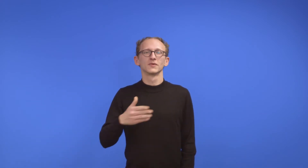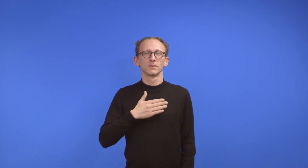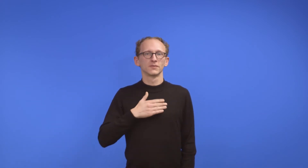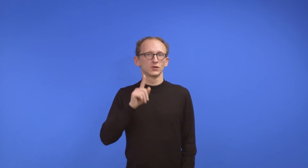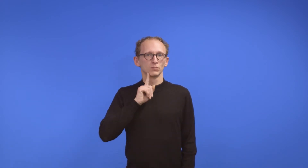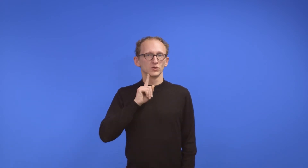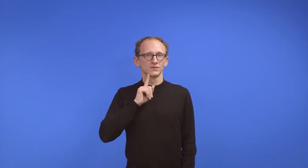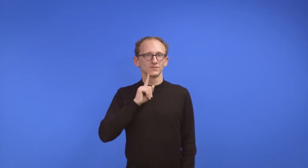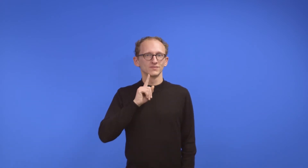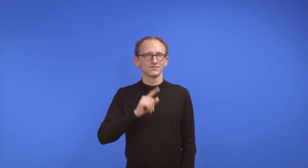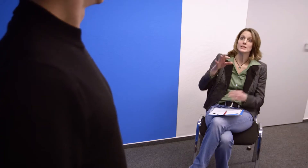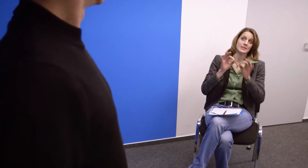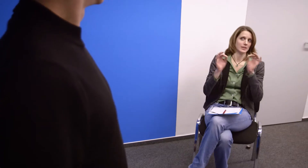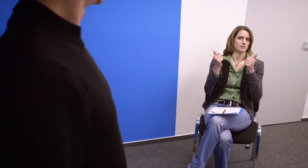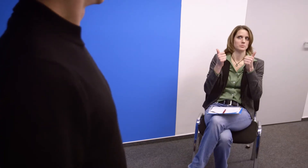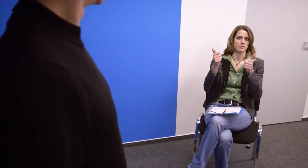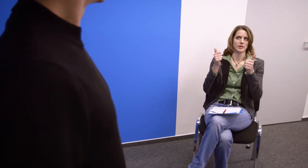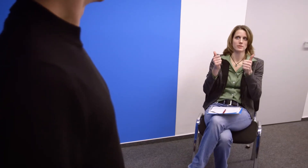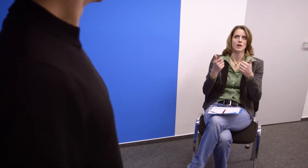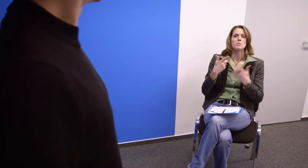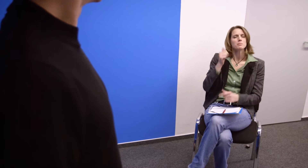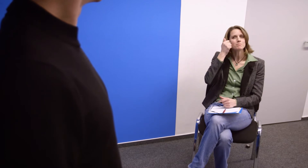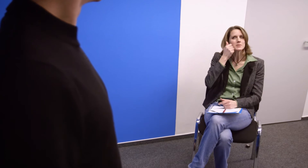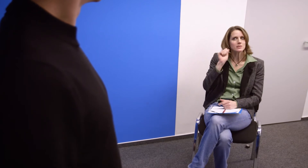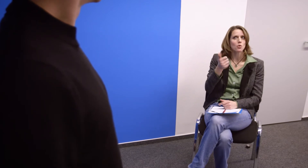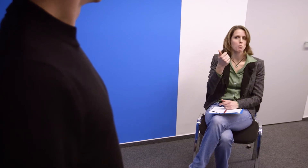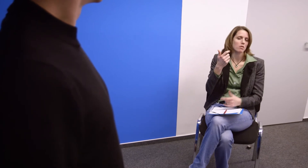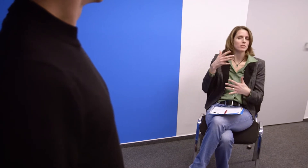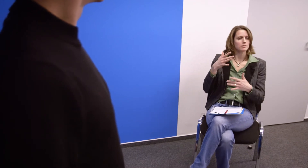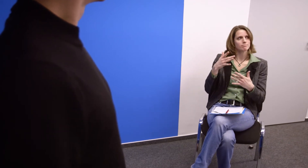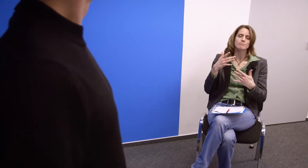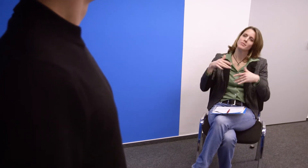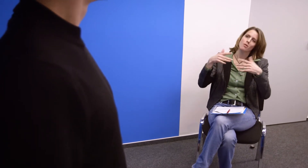aufgenommen haben und den Probanden dann im EEG-Experiment gezeigt haben.